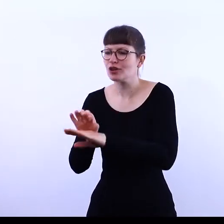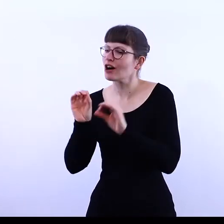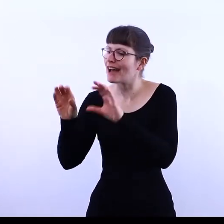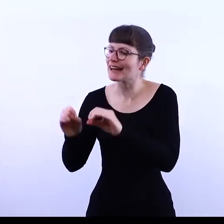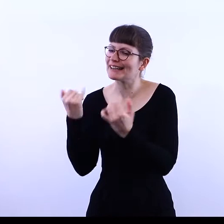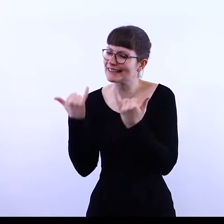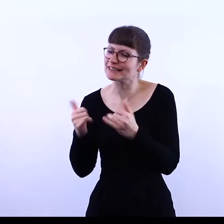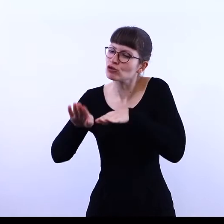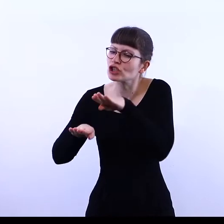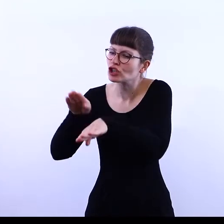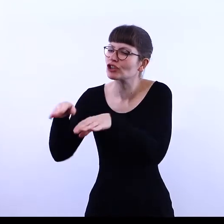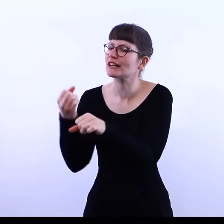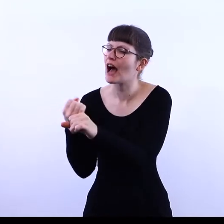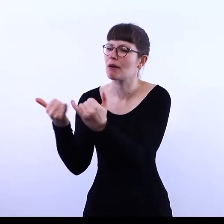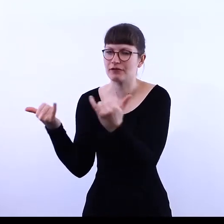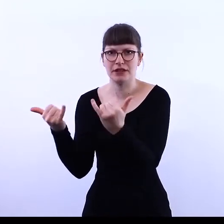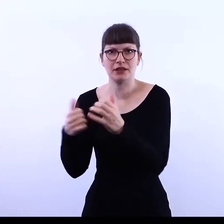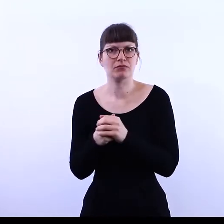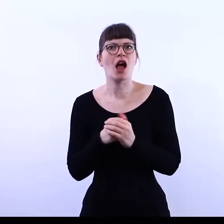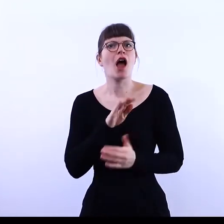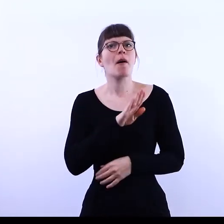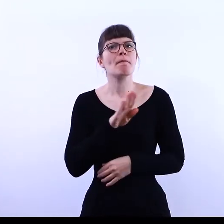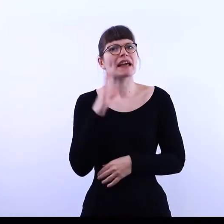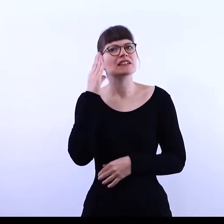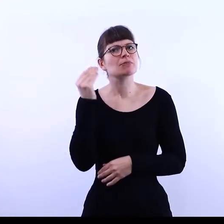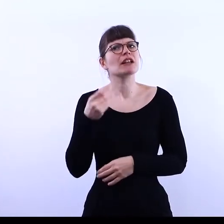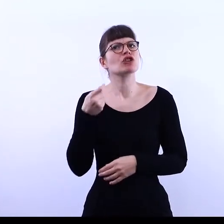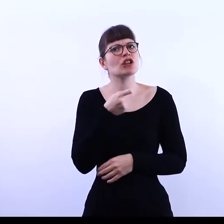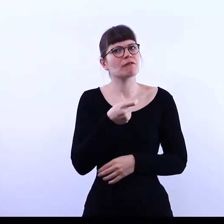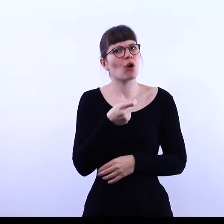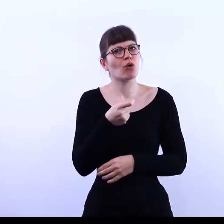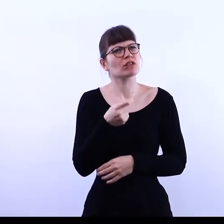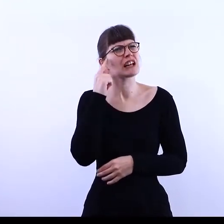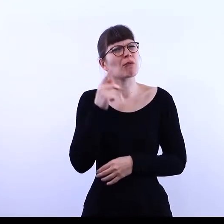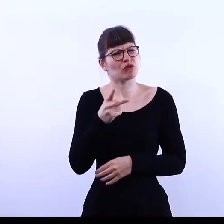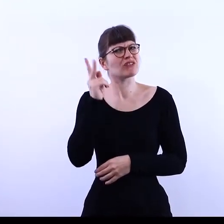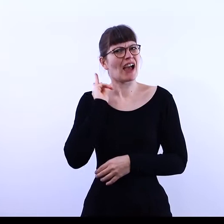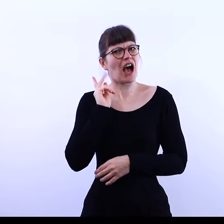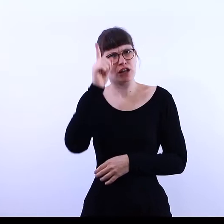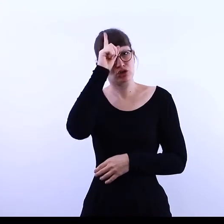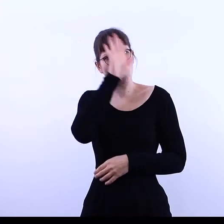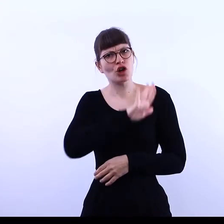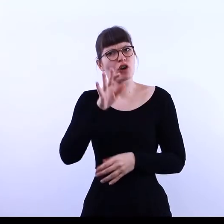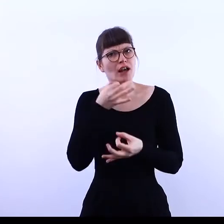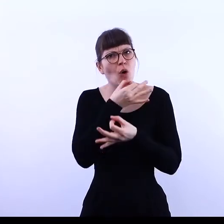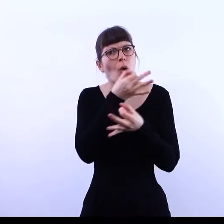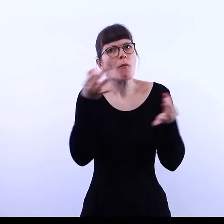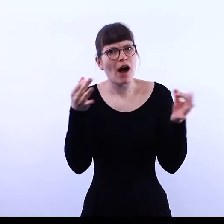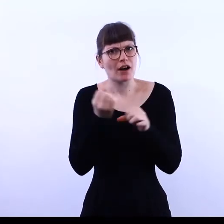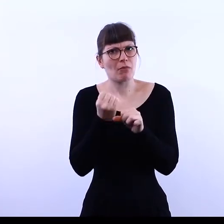Bertelsmann Stiftung hat in Deutschland vor, ich glaube, vor zwei Jahren, war es eine total spannende Umfrage, eine